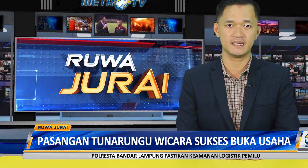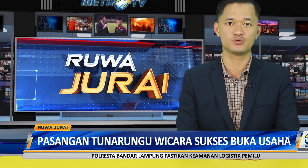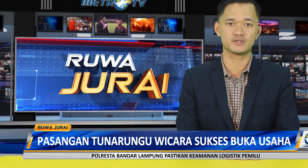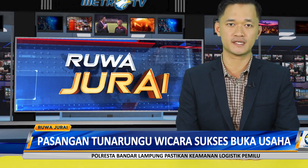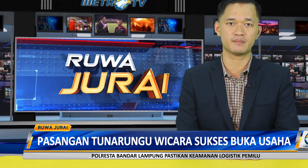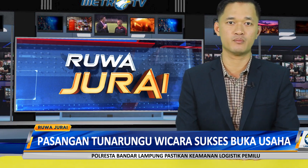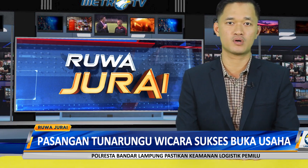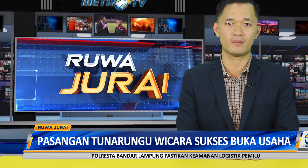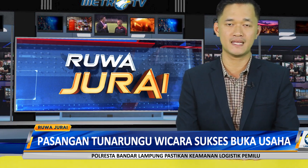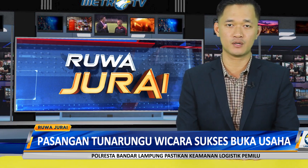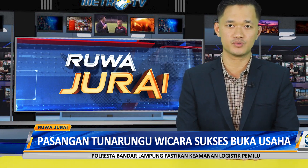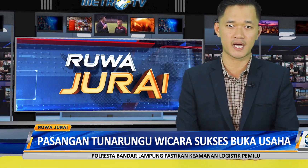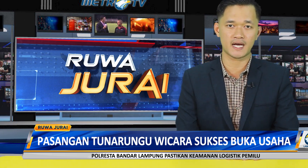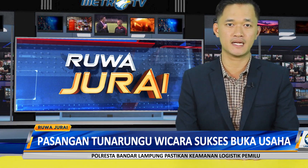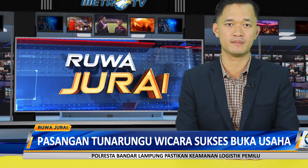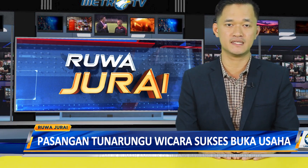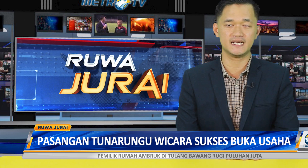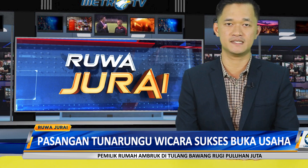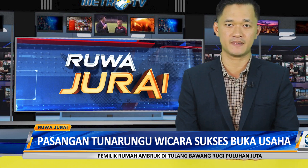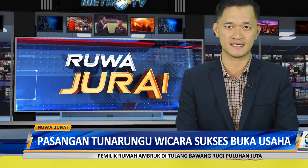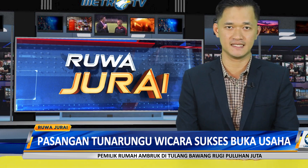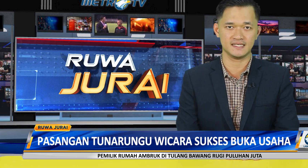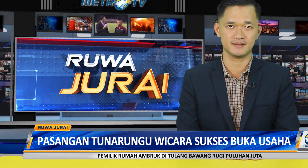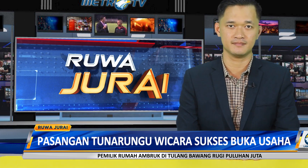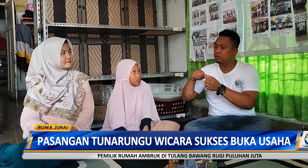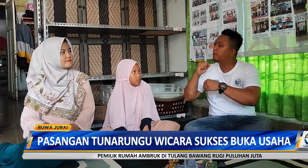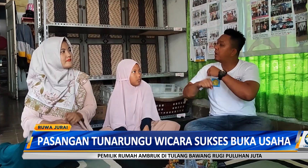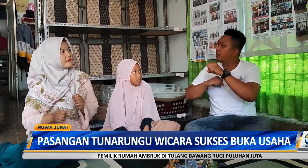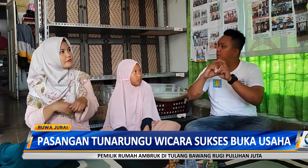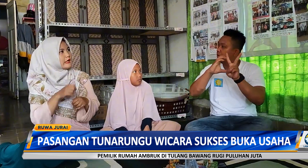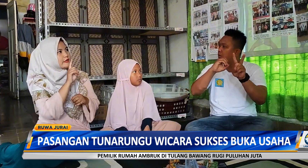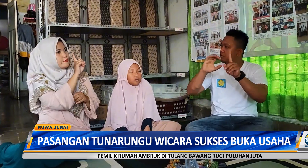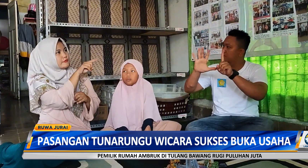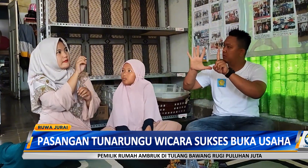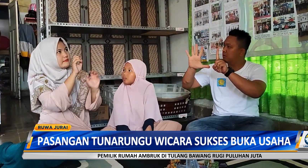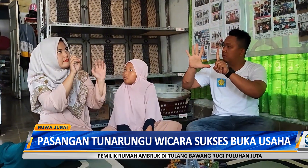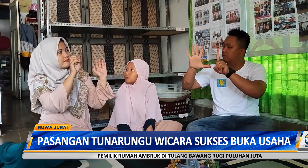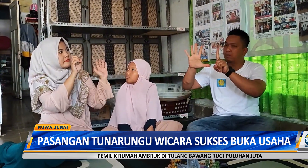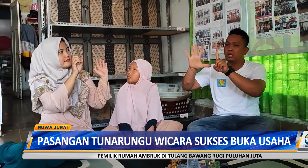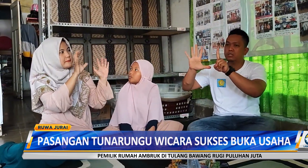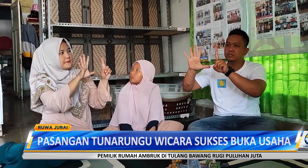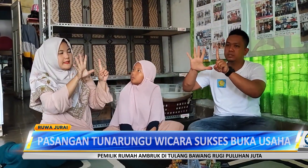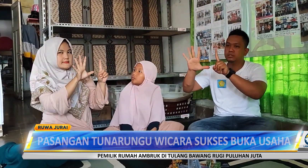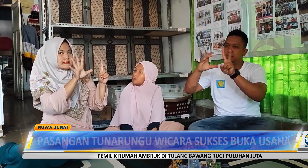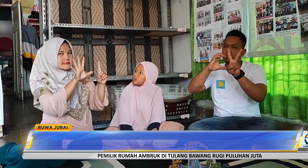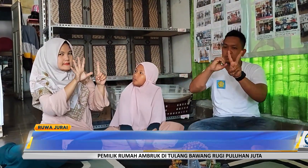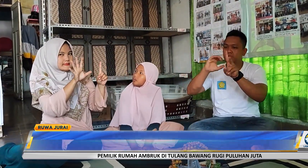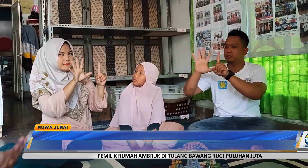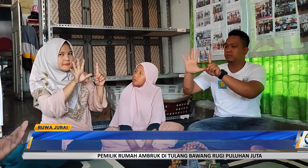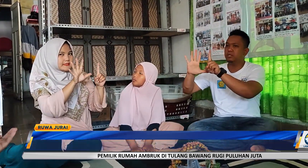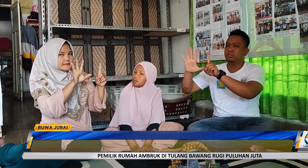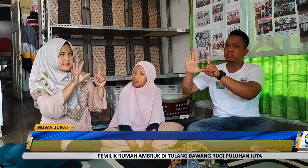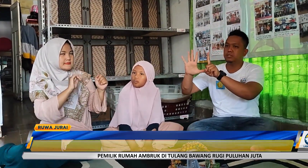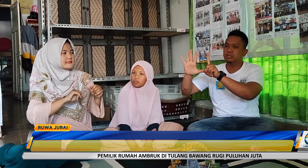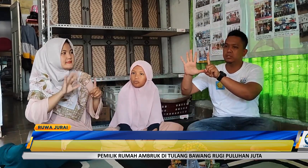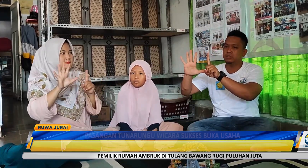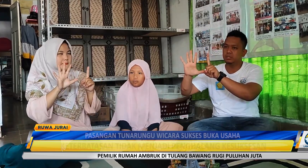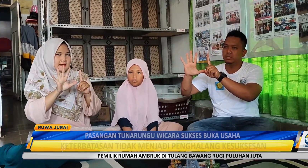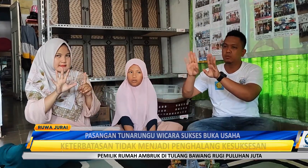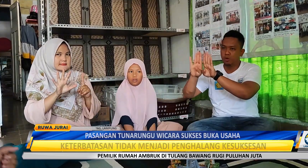sukses membukau banyak usaha dan menjadi inspirasi Memiliki keterbatasan dalam mendengar dan berbicara pasangan suami istri Tunang Rungu bicara di Bandar Lampung